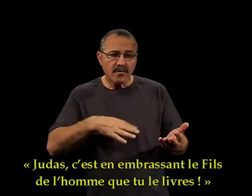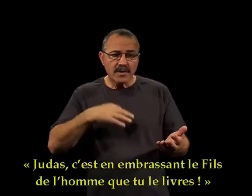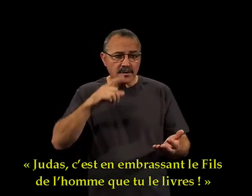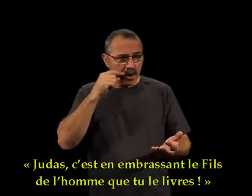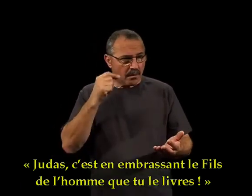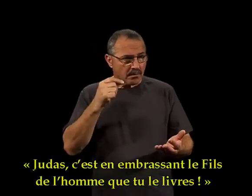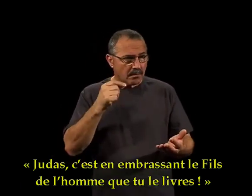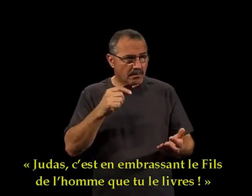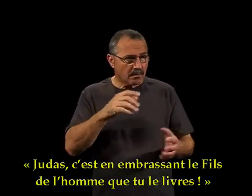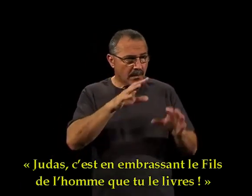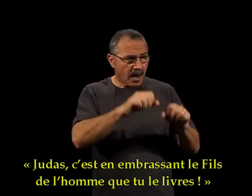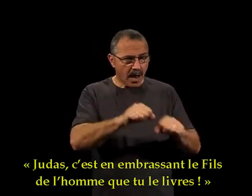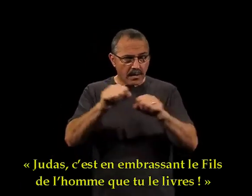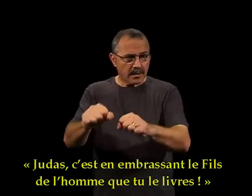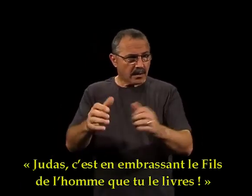c'est en embrassant le Fils de l'homme que tu le livres. »